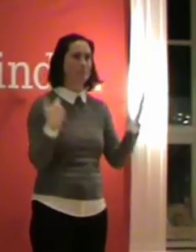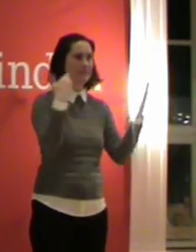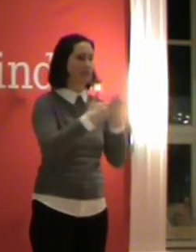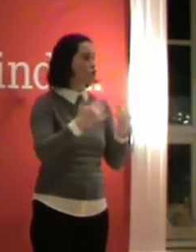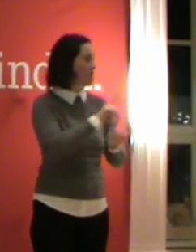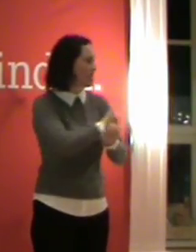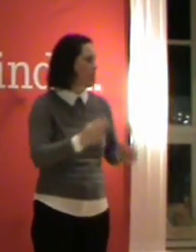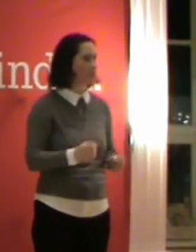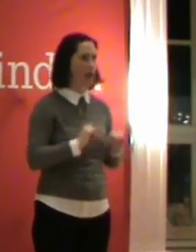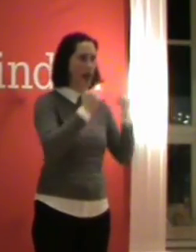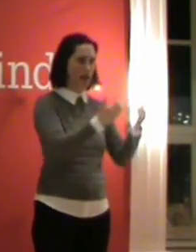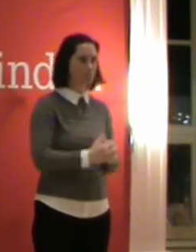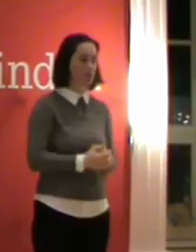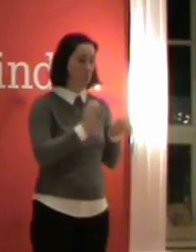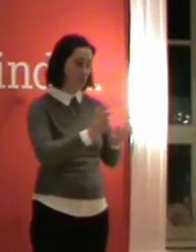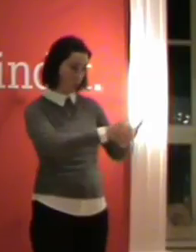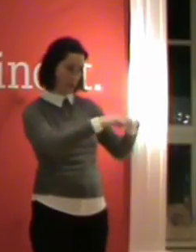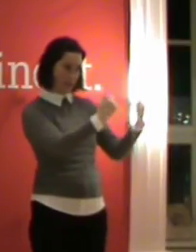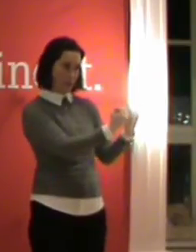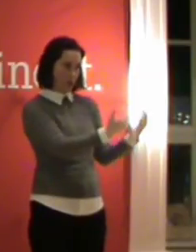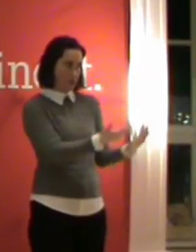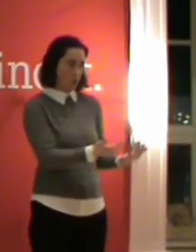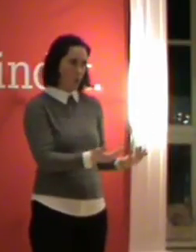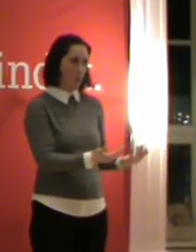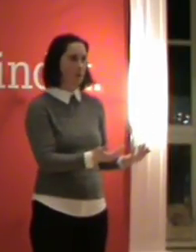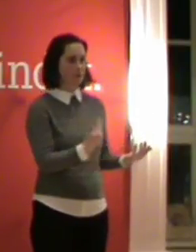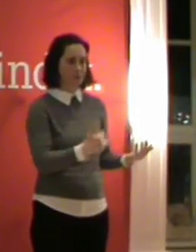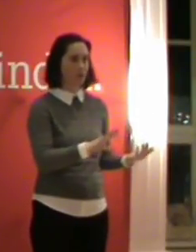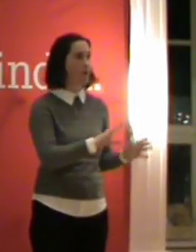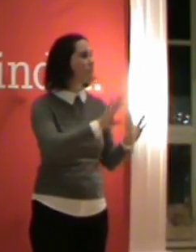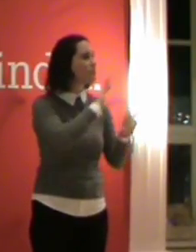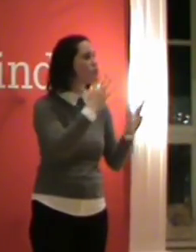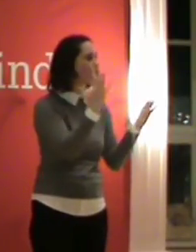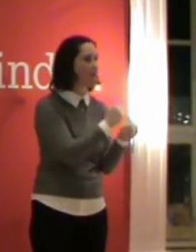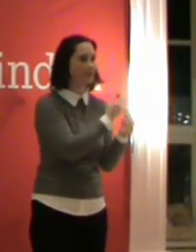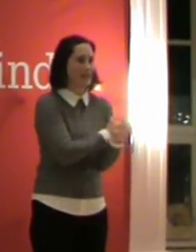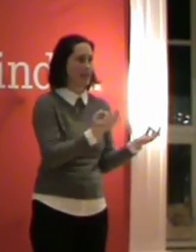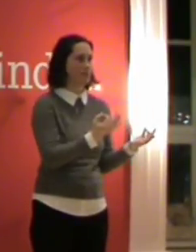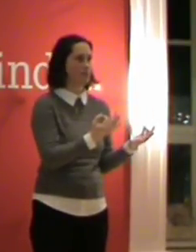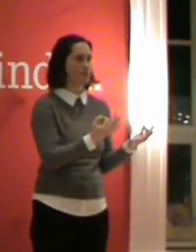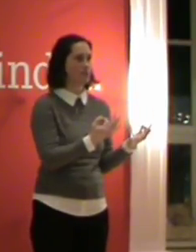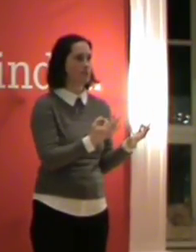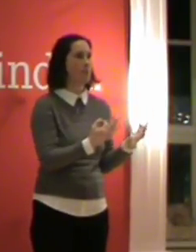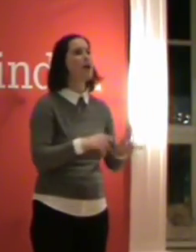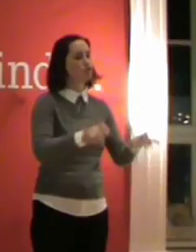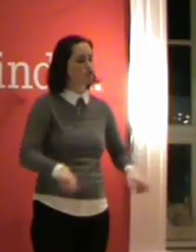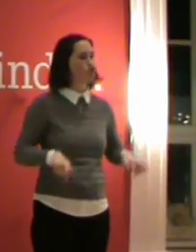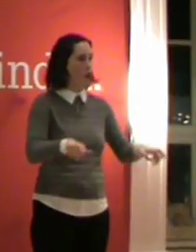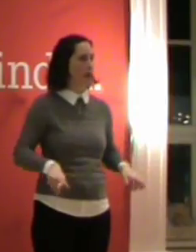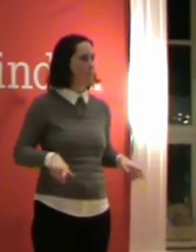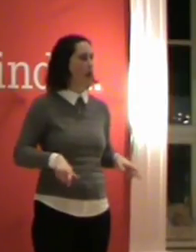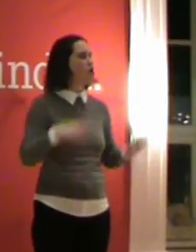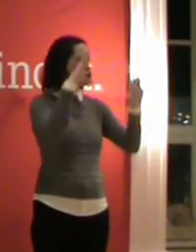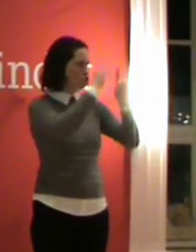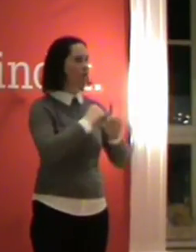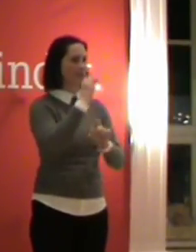dieser Situation sich befindet und nahezu nichts mehr auf den Weg bringt. Es ist so, dass die schwarze Null von Wolfgang Schäuble mehr oder